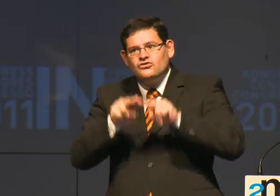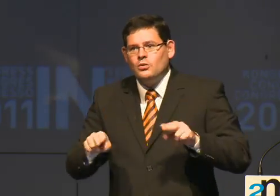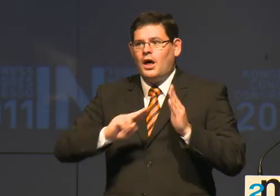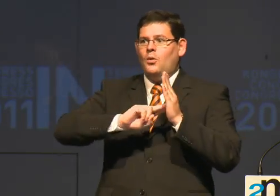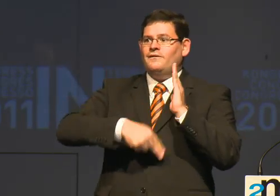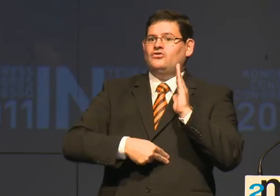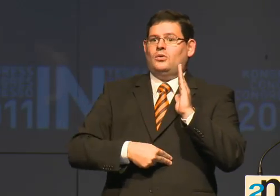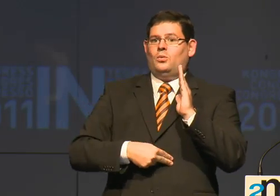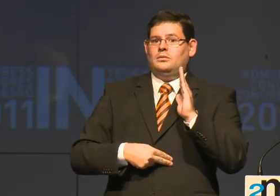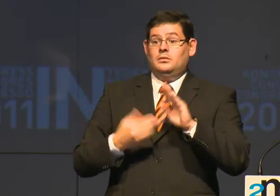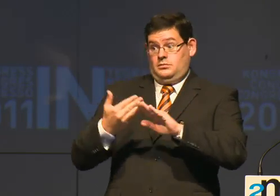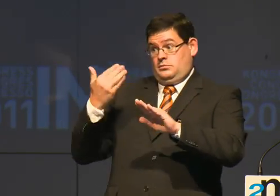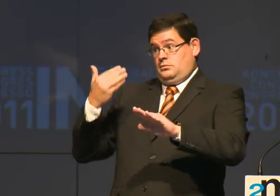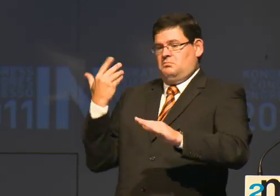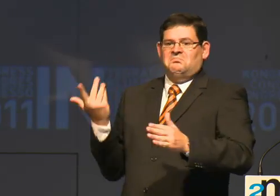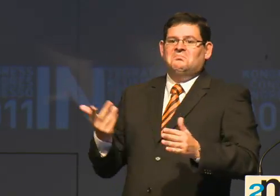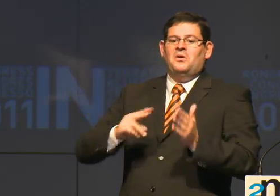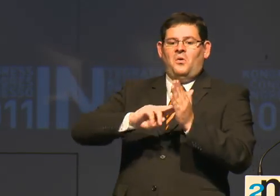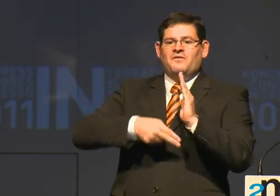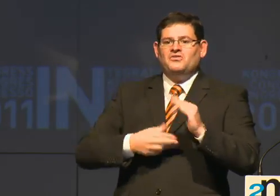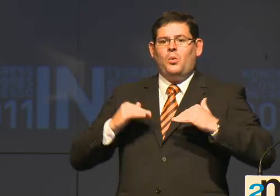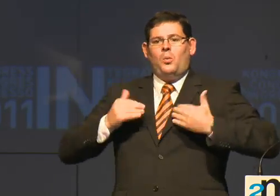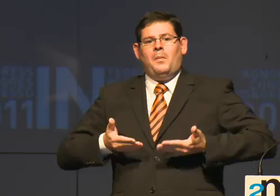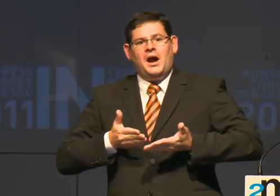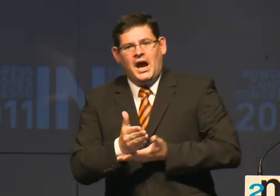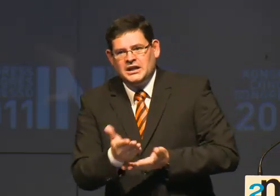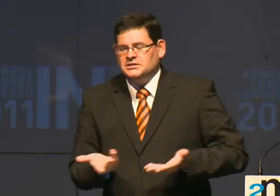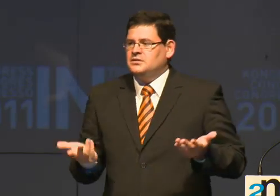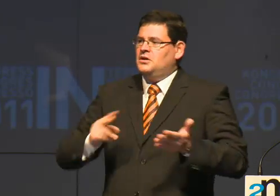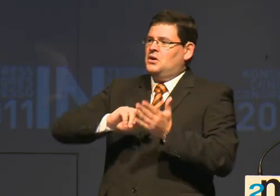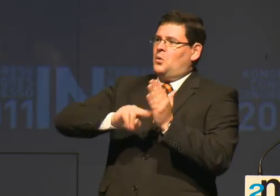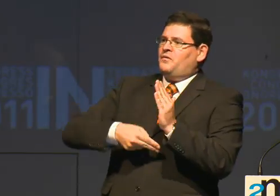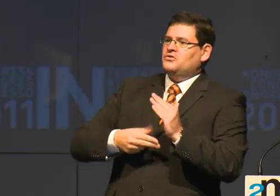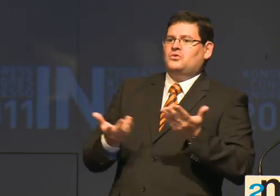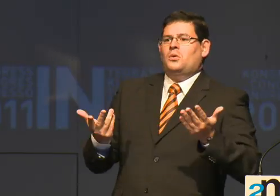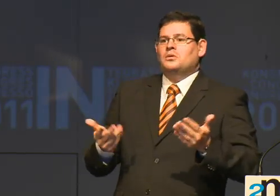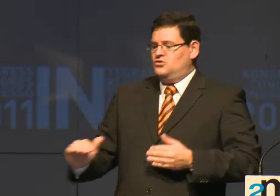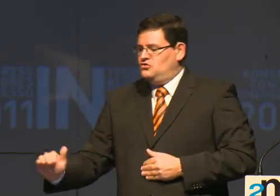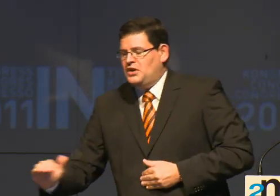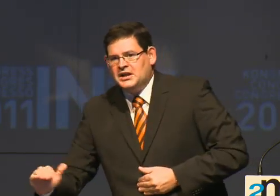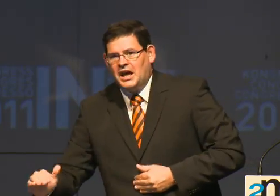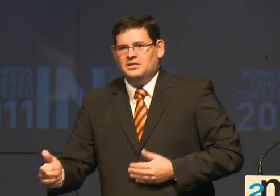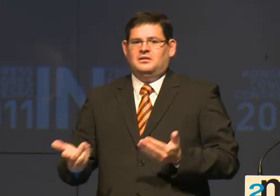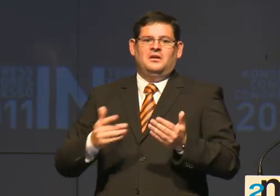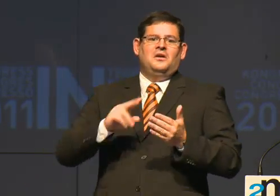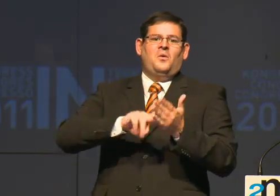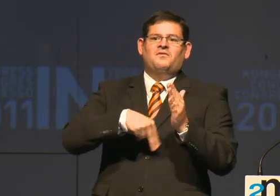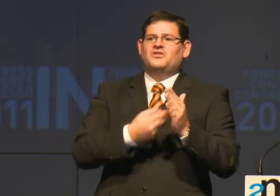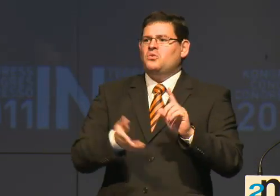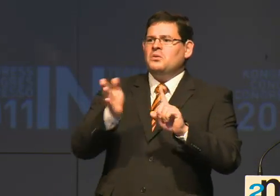la priorité, en fait, existe dans cette convention. Il y a le droit des femmes, exactement, la FEM, qui